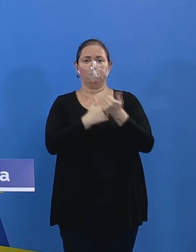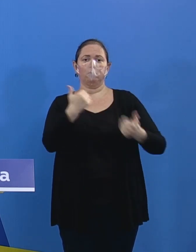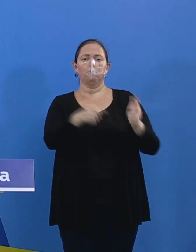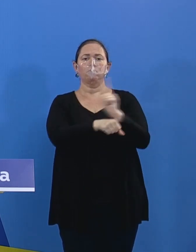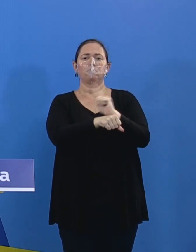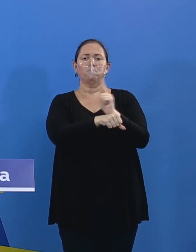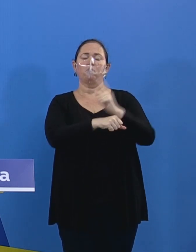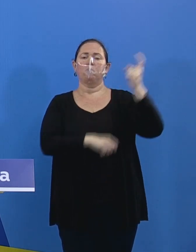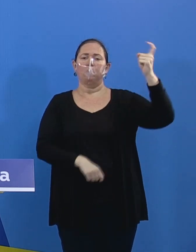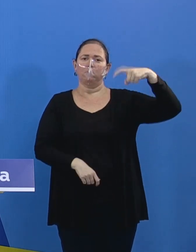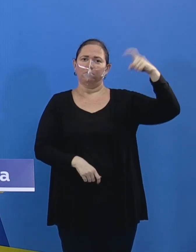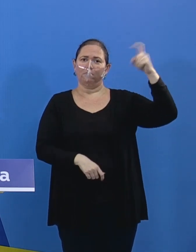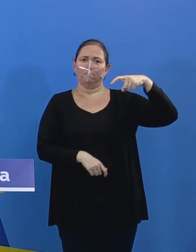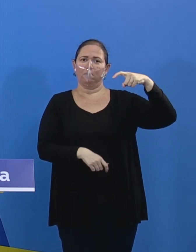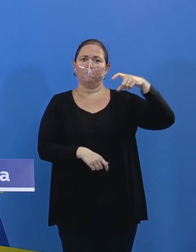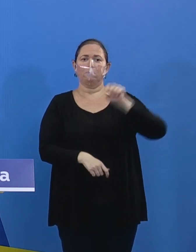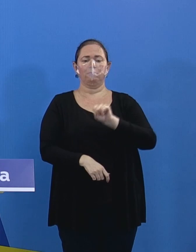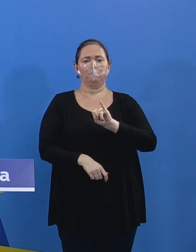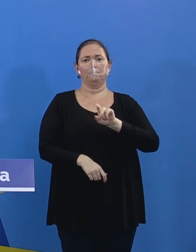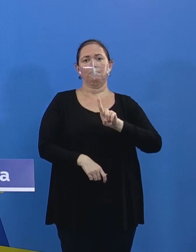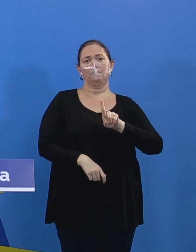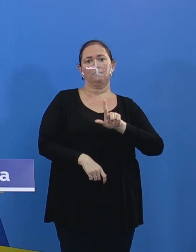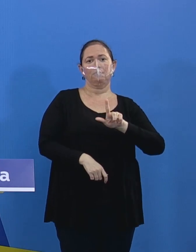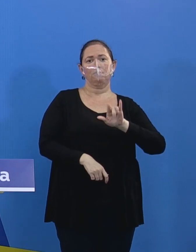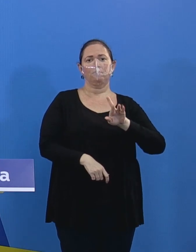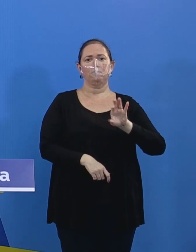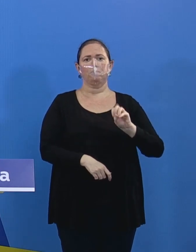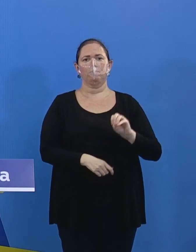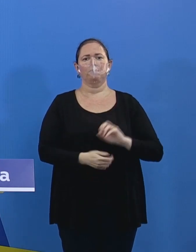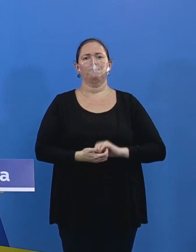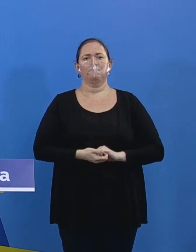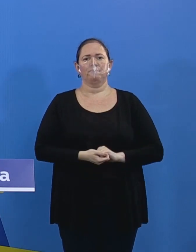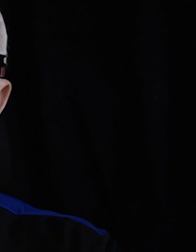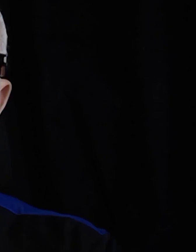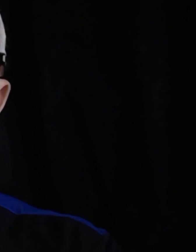de Gestão do Porto Digital, Silvio Meira.